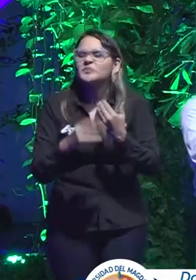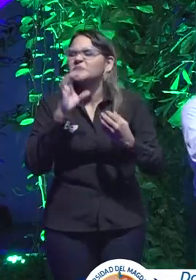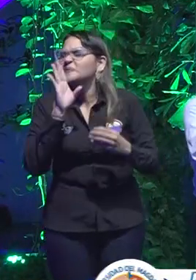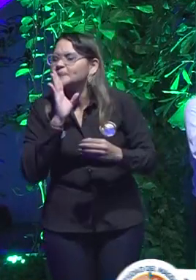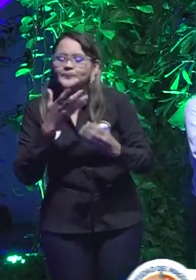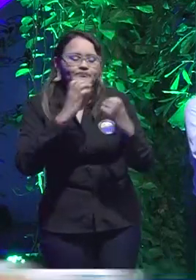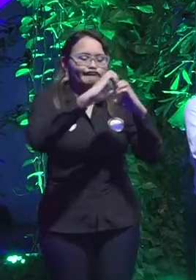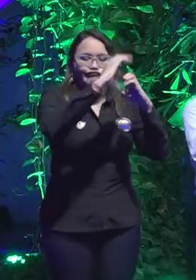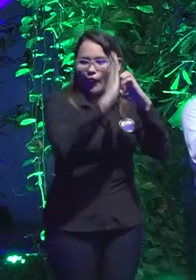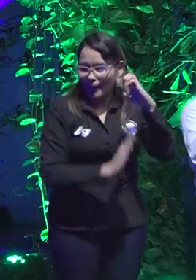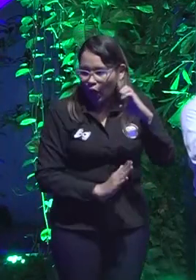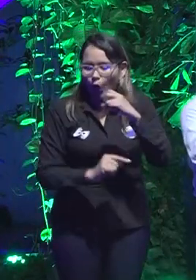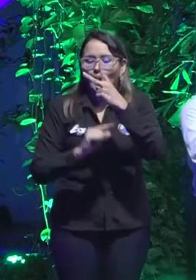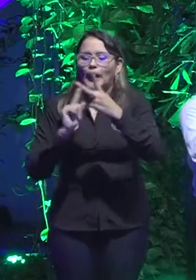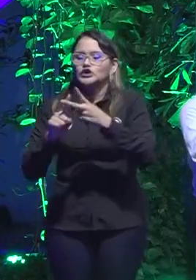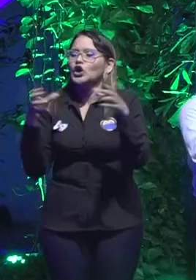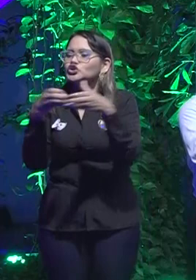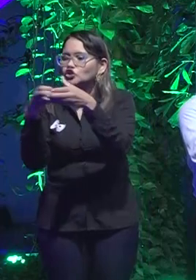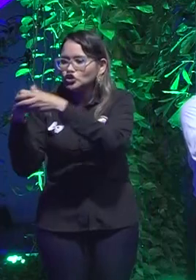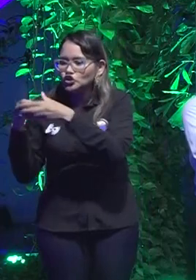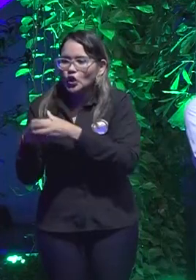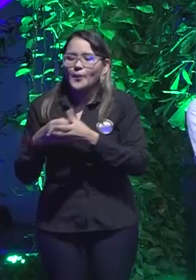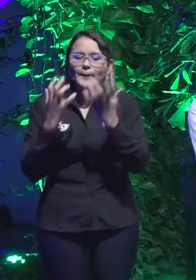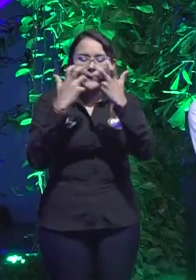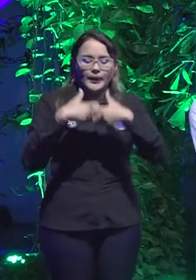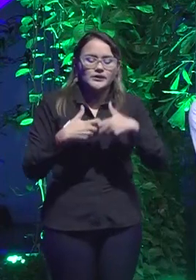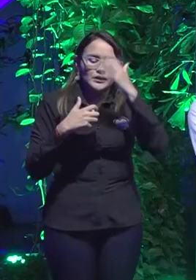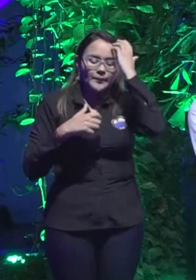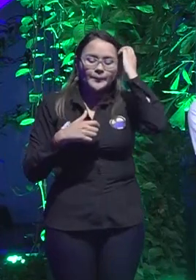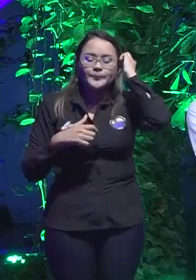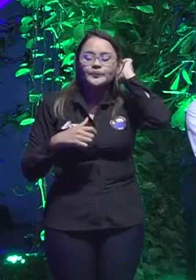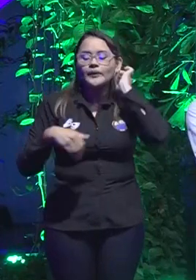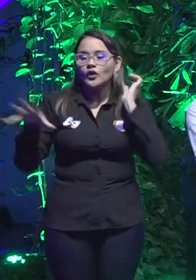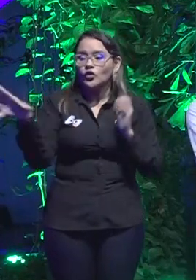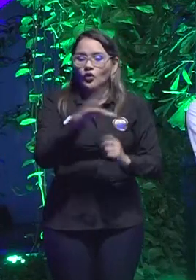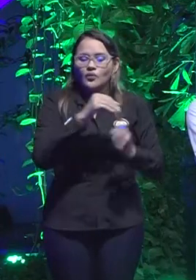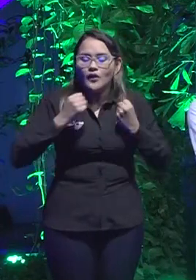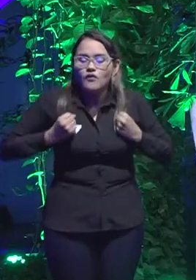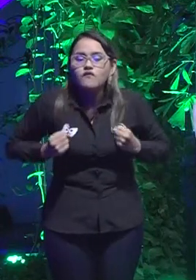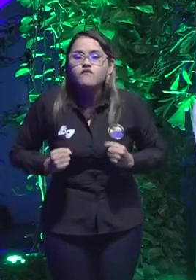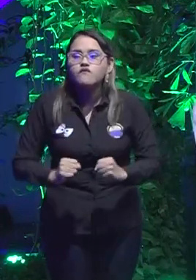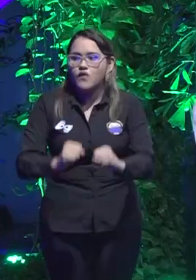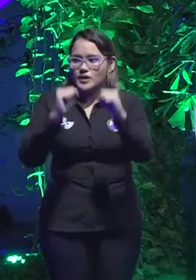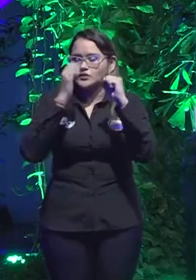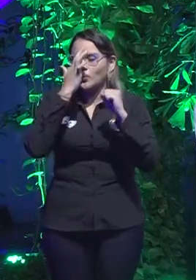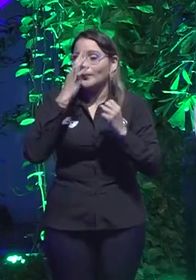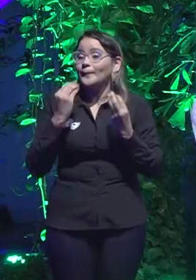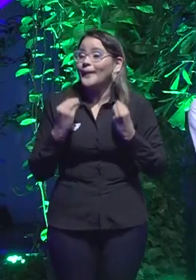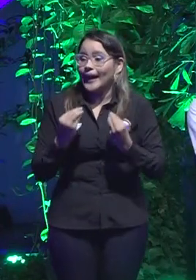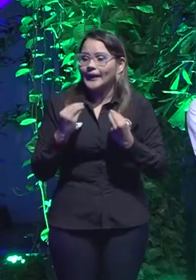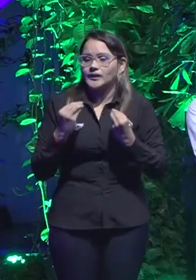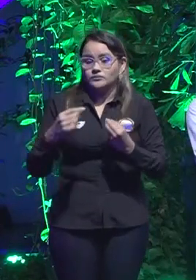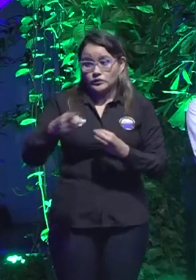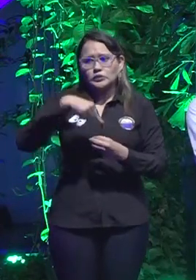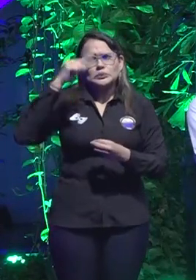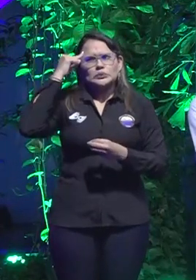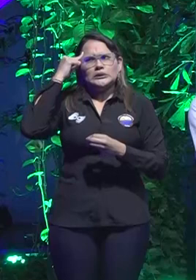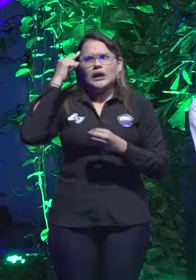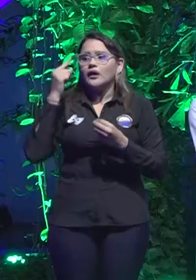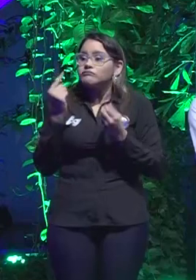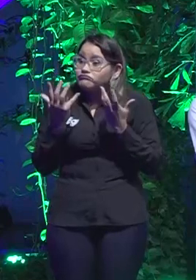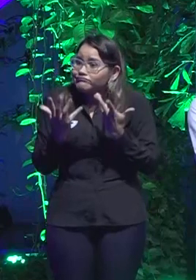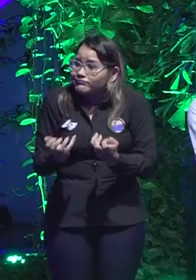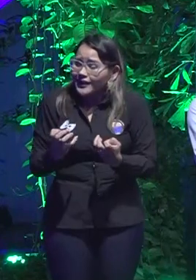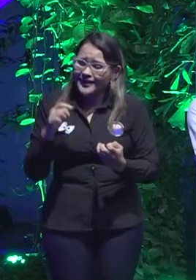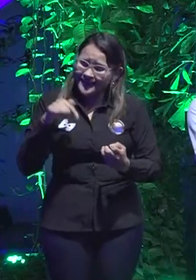asociaciones de empresarios. Muchos, la tasa y la proporción del esfuerzo que se hace para tener, nosotros quisiéramos que la